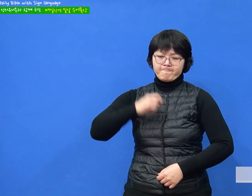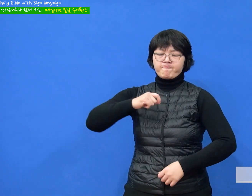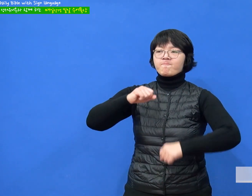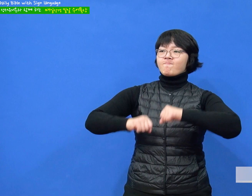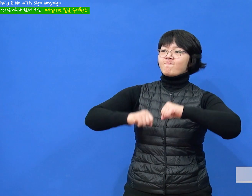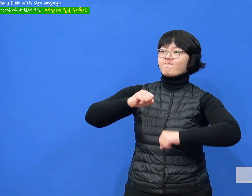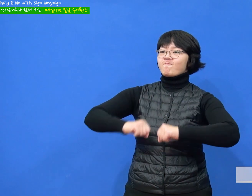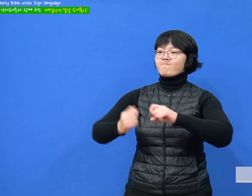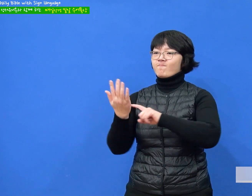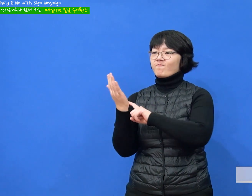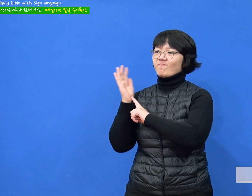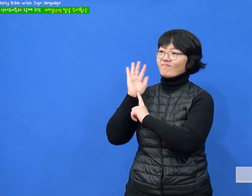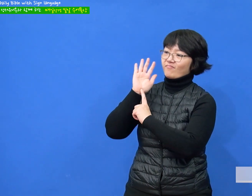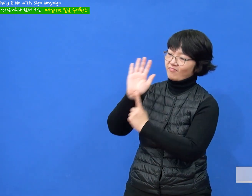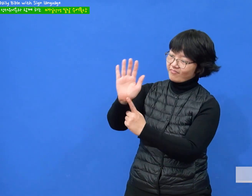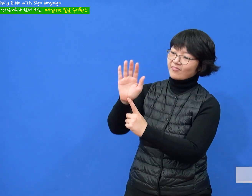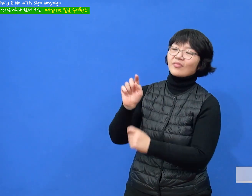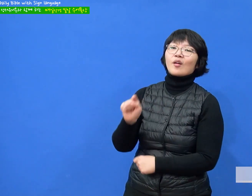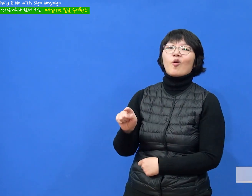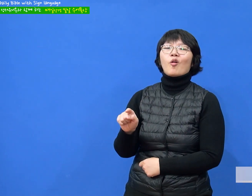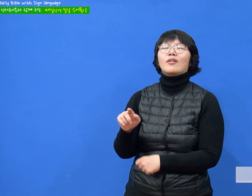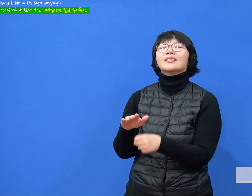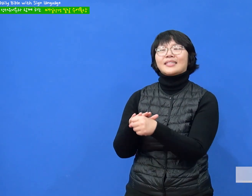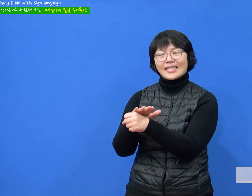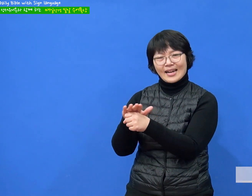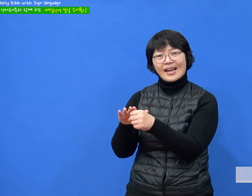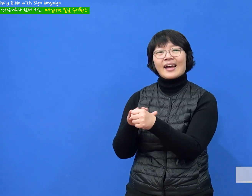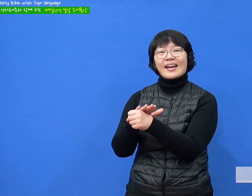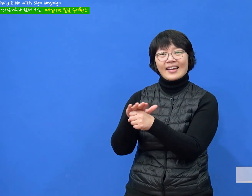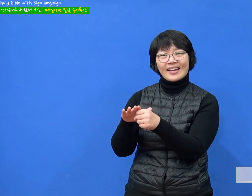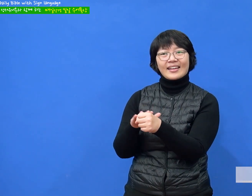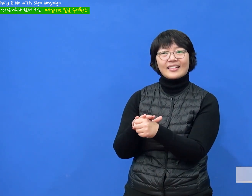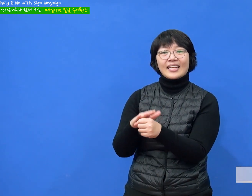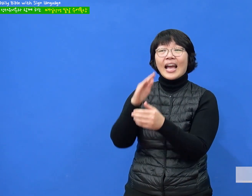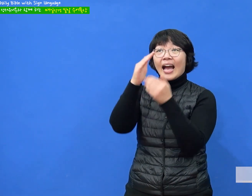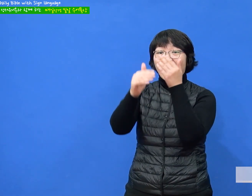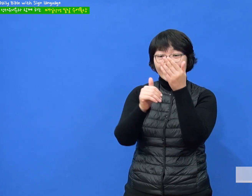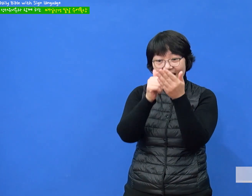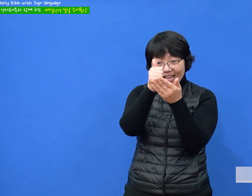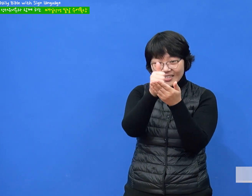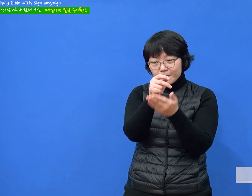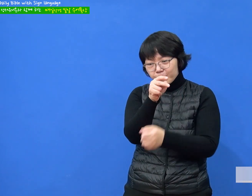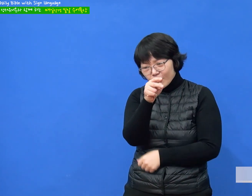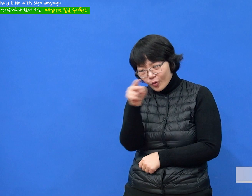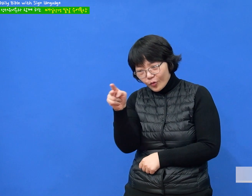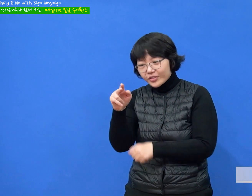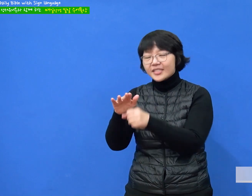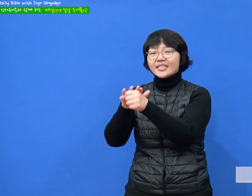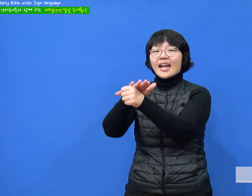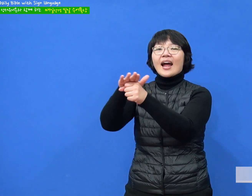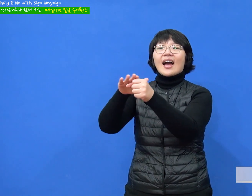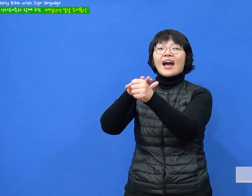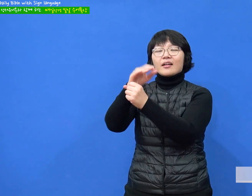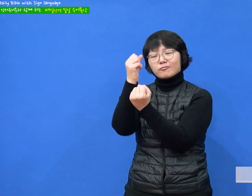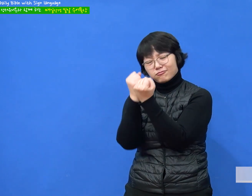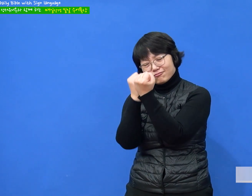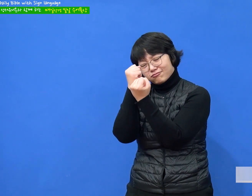진실함으로 드러났다. 이것이 사랑이며 하나님은 사랑이시다 라고 선언합니다.